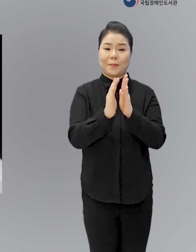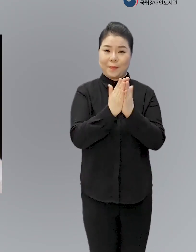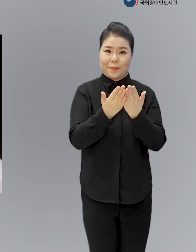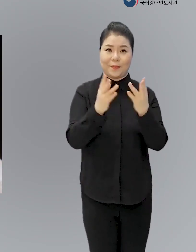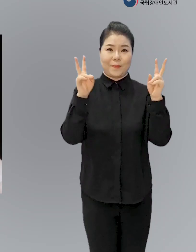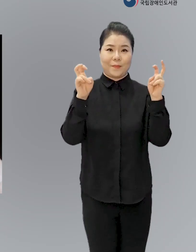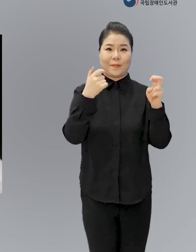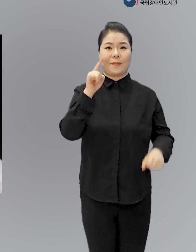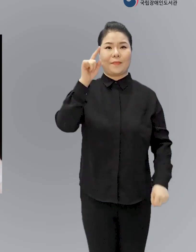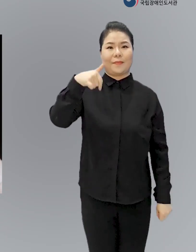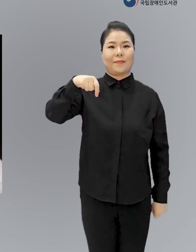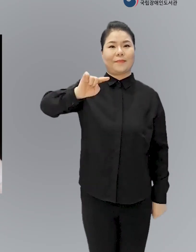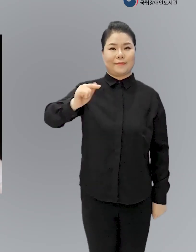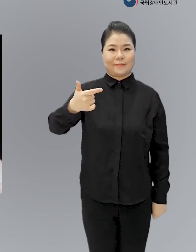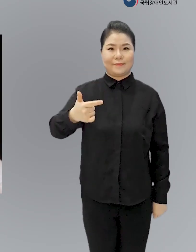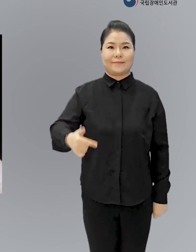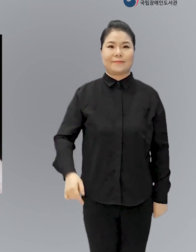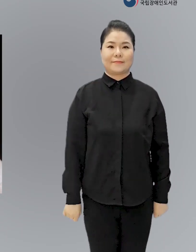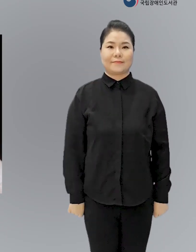대표작 낙원.